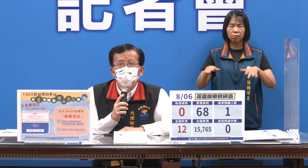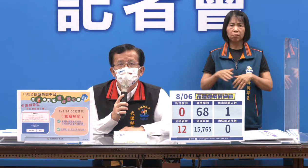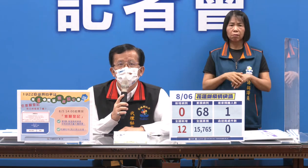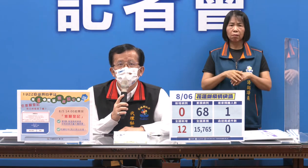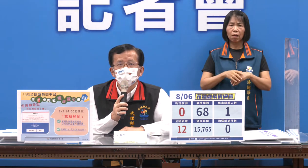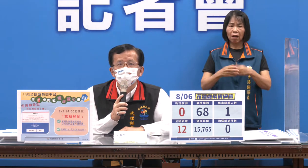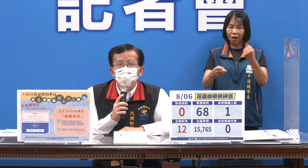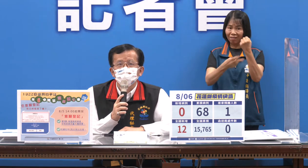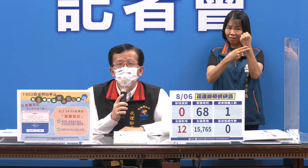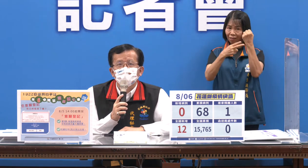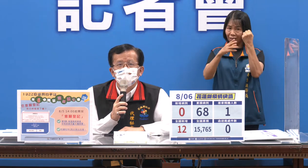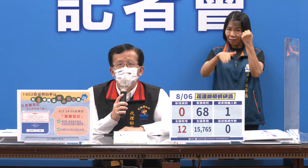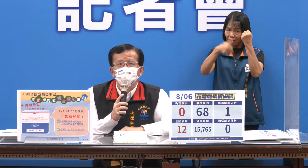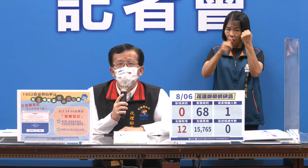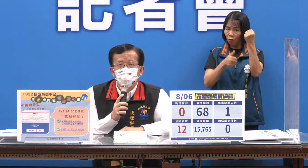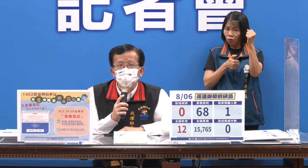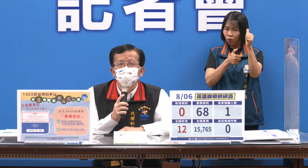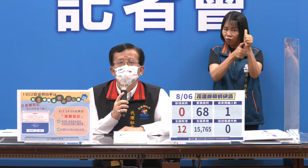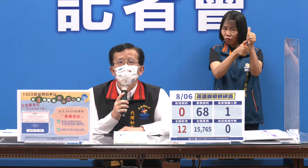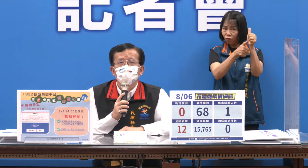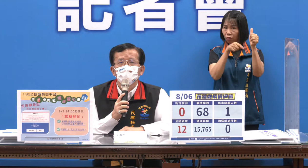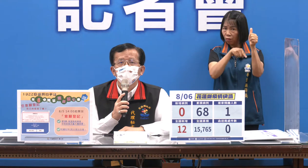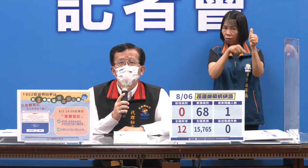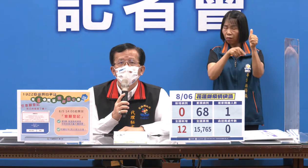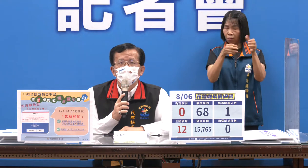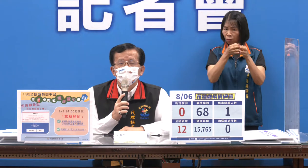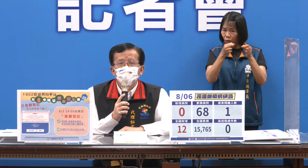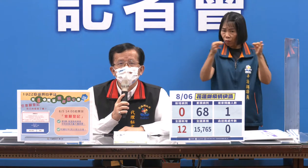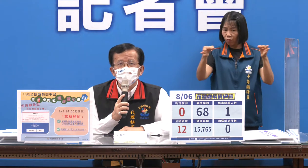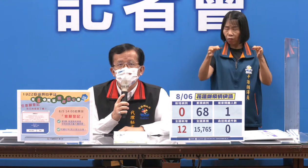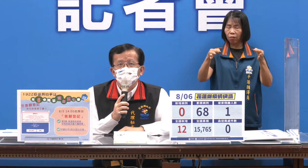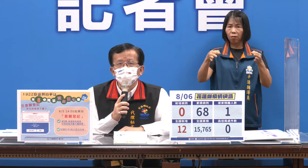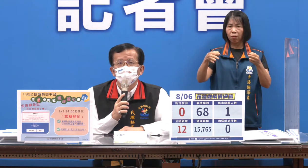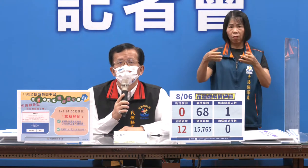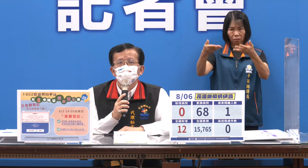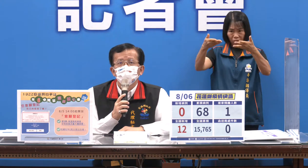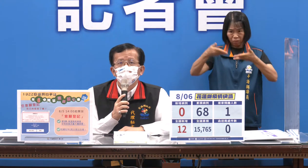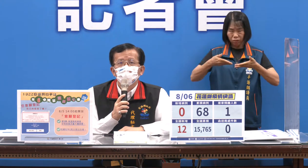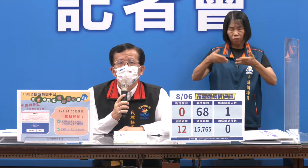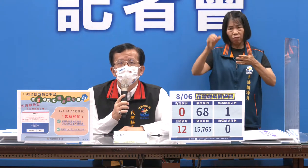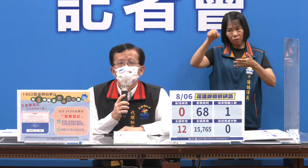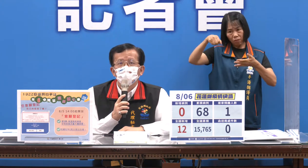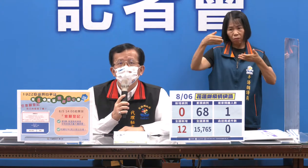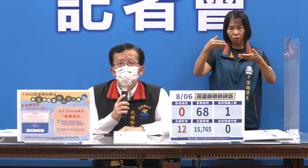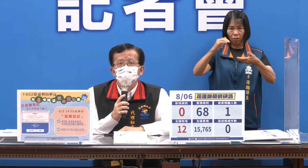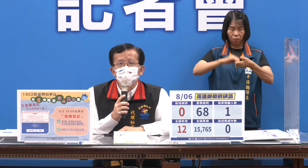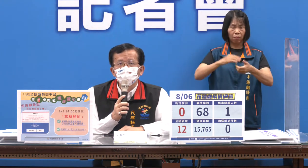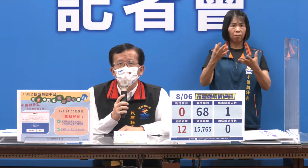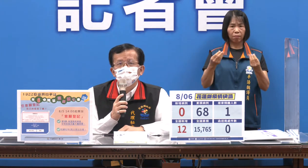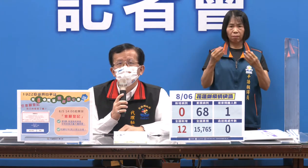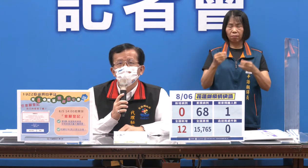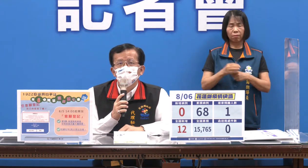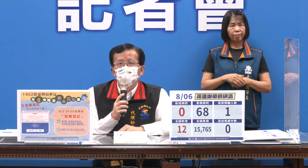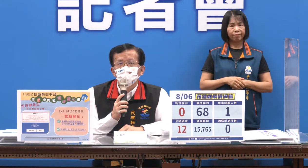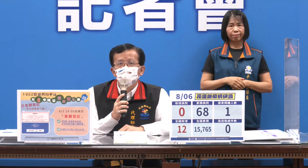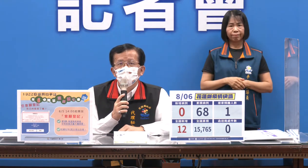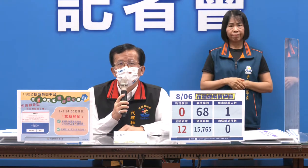作为核定施打的名册。在这个时候我们就希